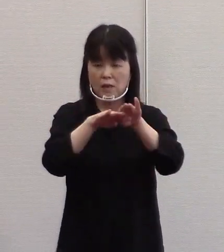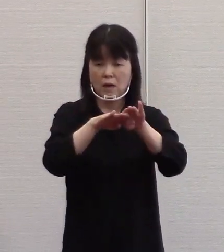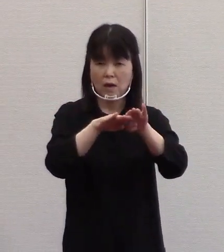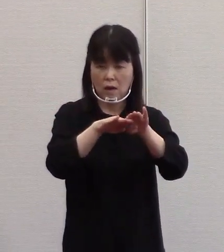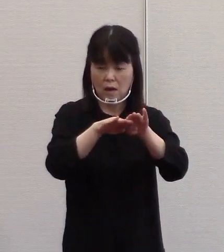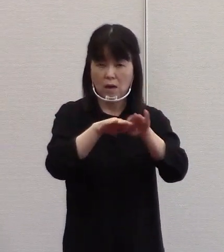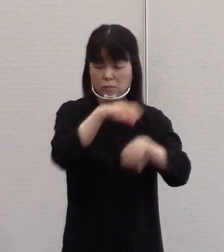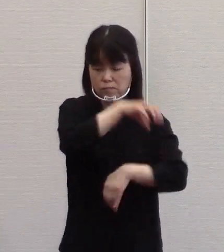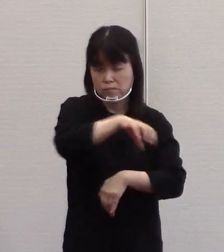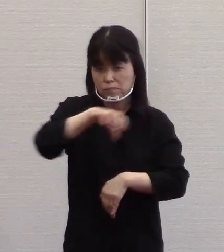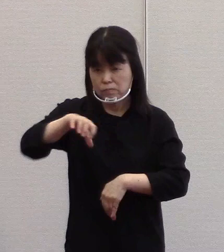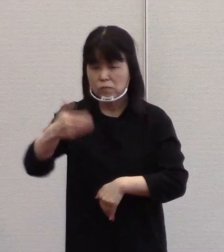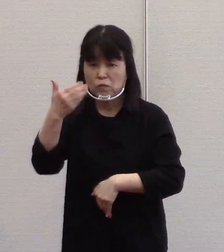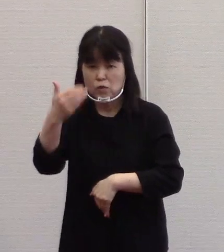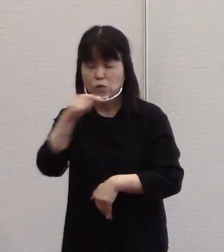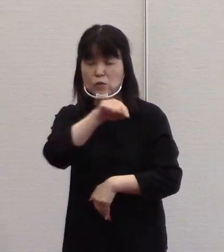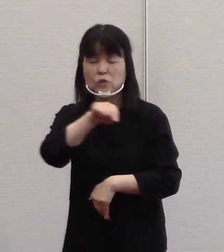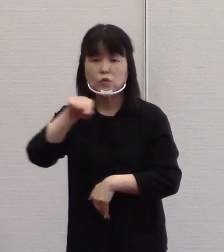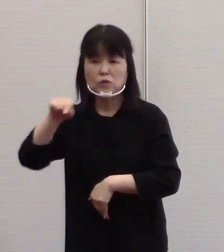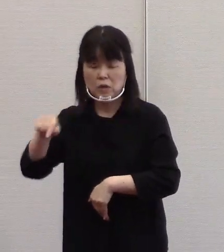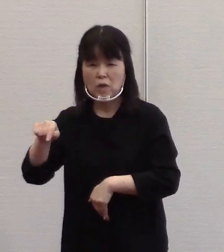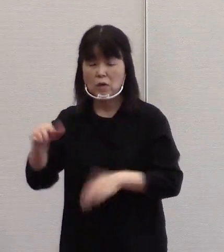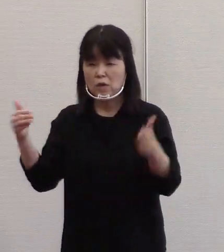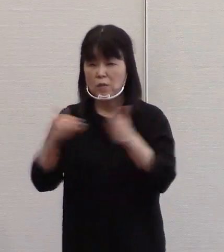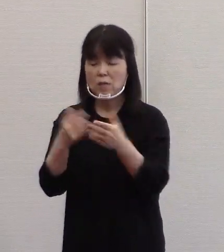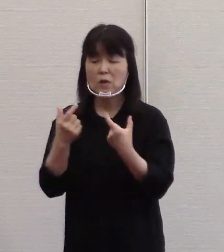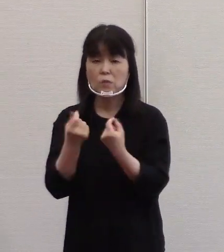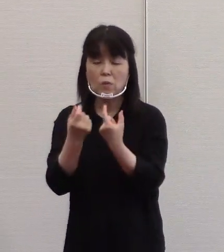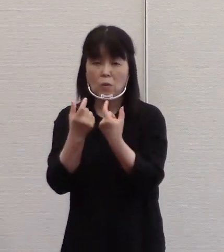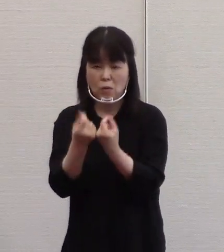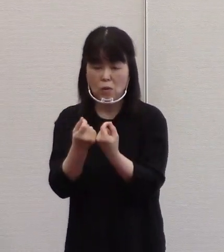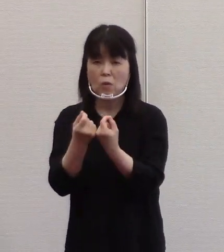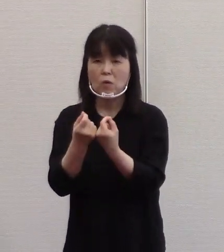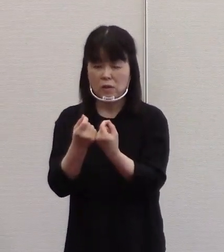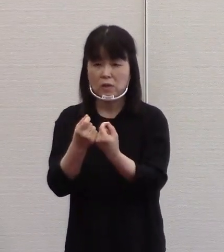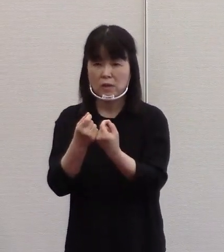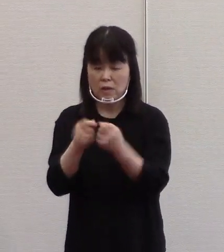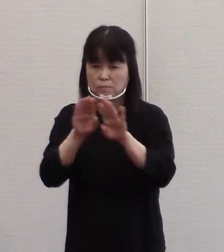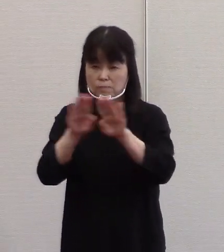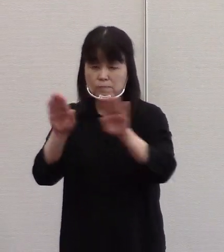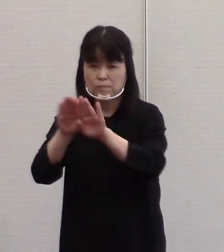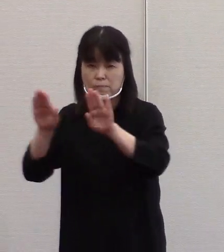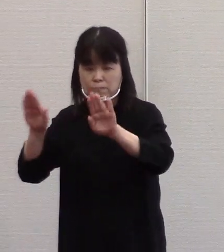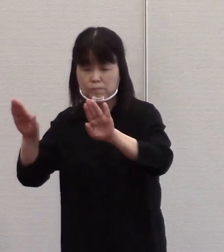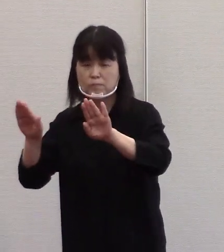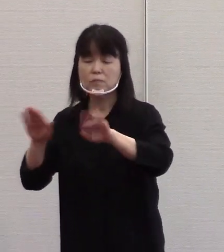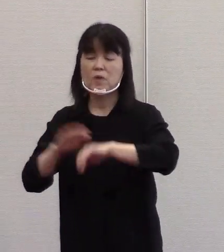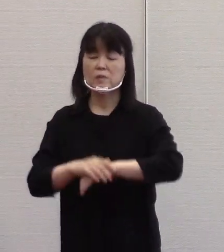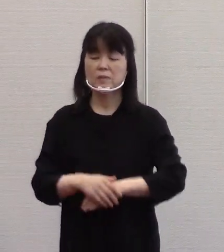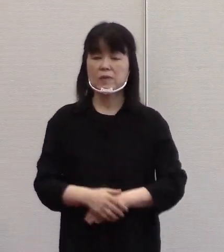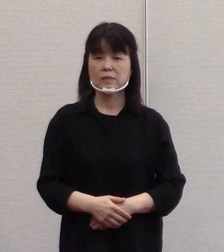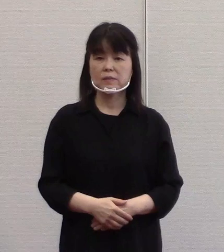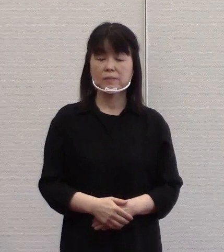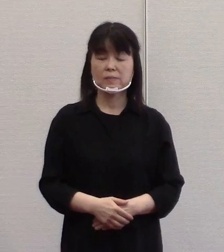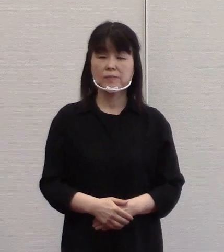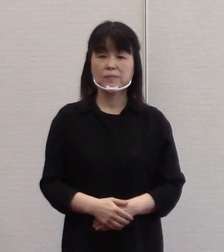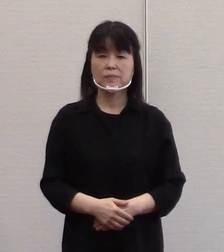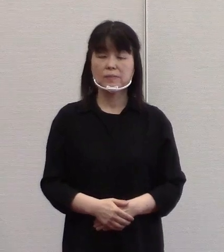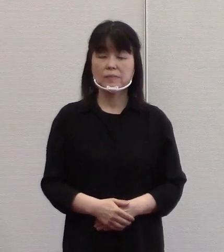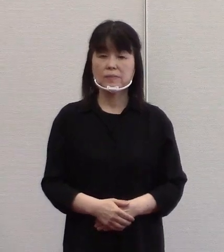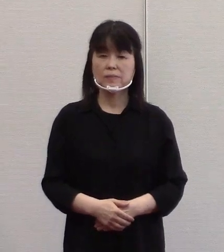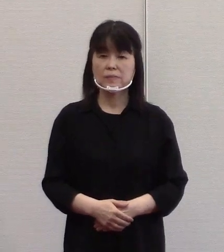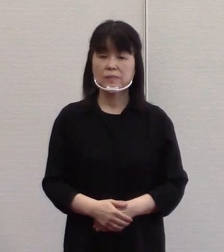て支援センターについては通常通り解消して対応しているということでござい